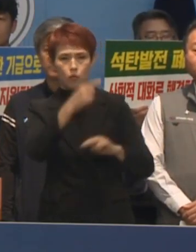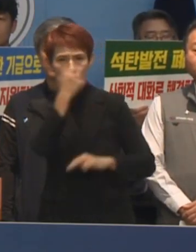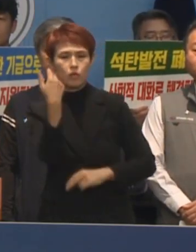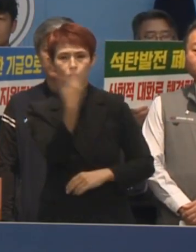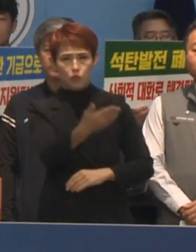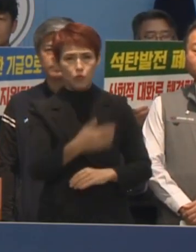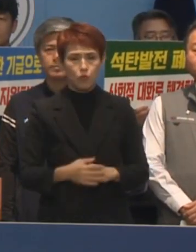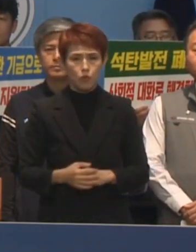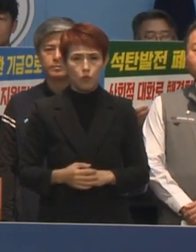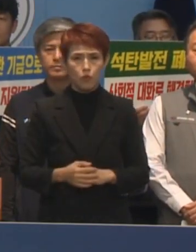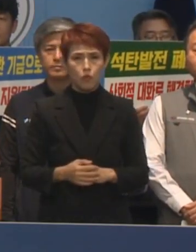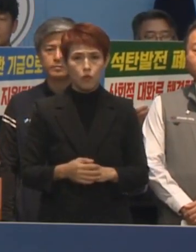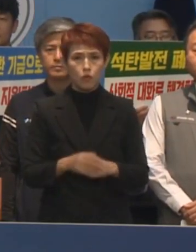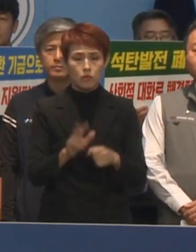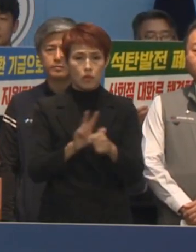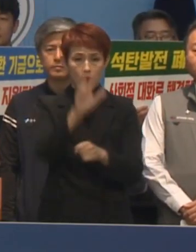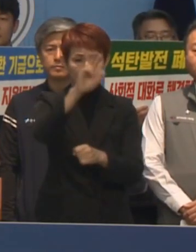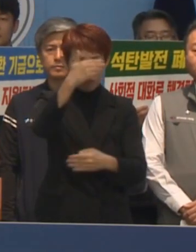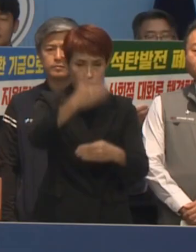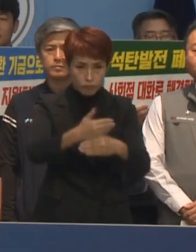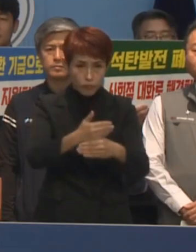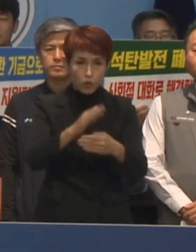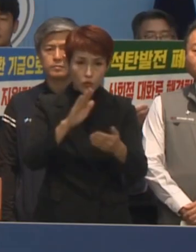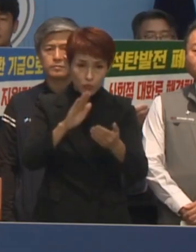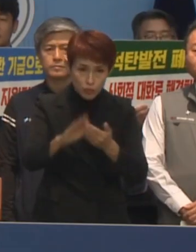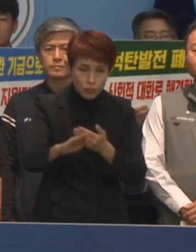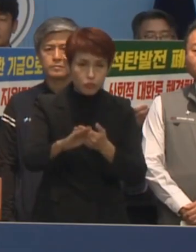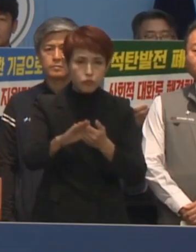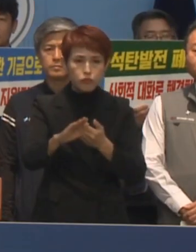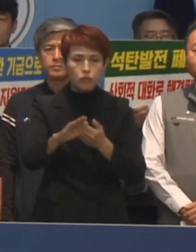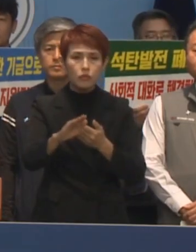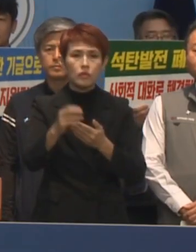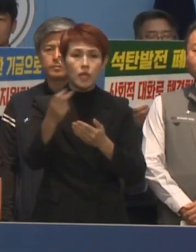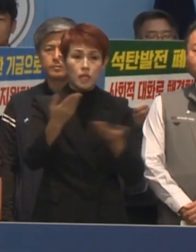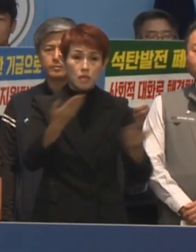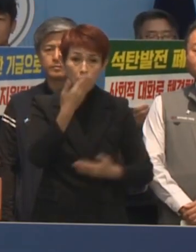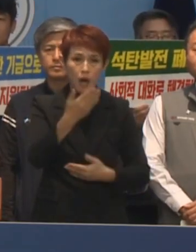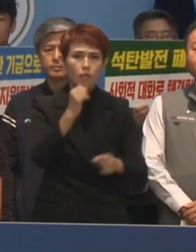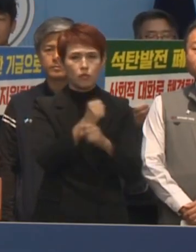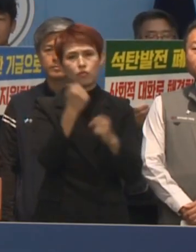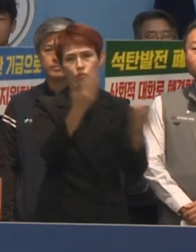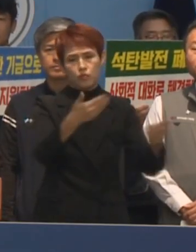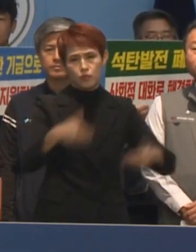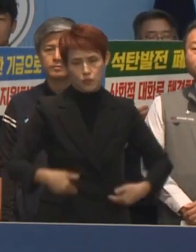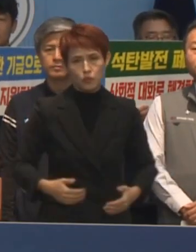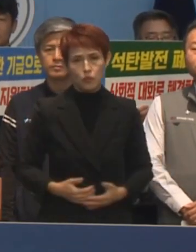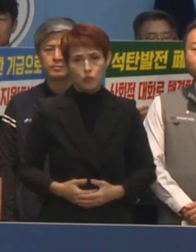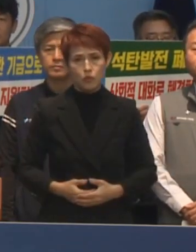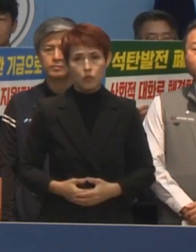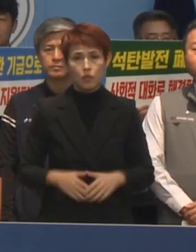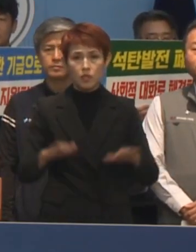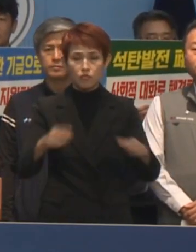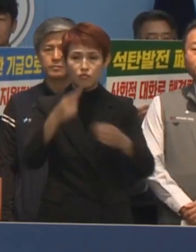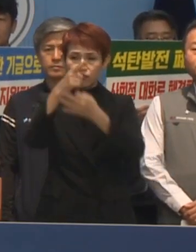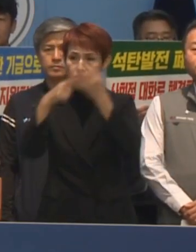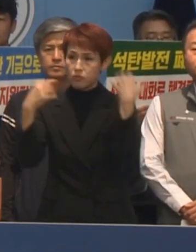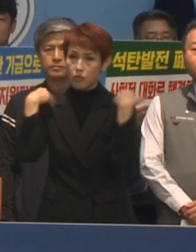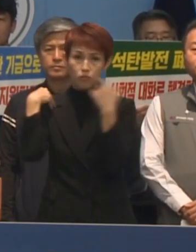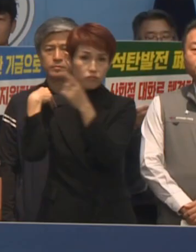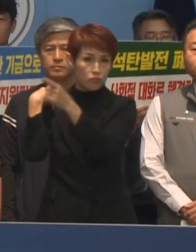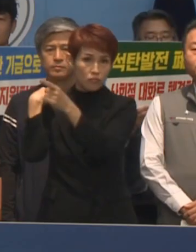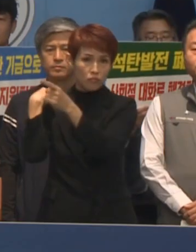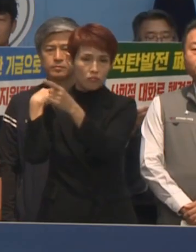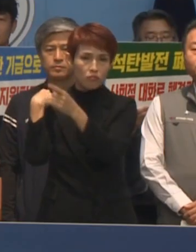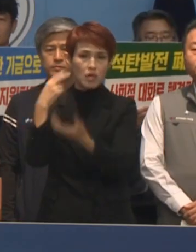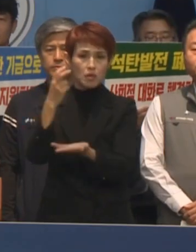전환의 과정과 결과가 정의롭게 이루어질 수 있도록 해야 합니다. 그러나 현재 윤석열 정부는